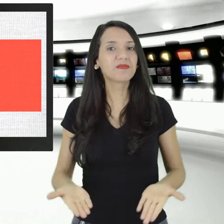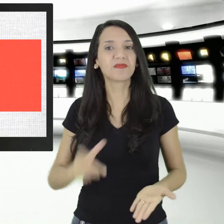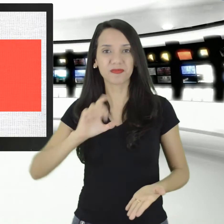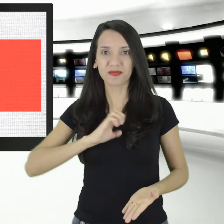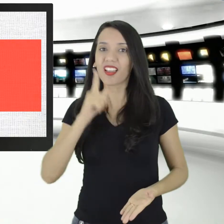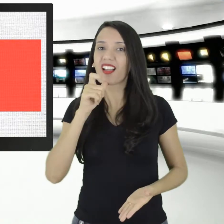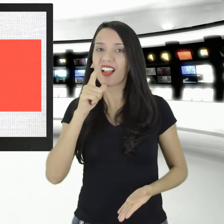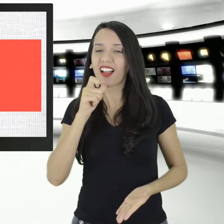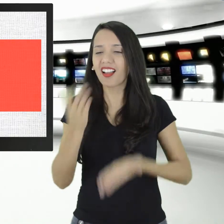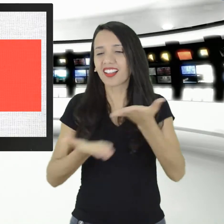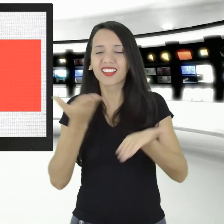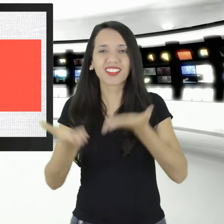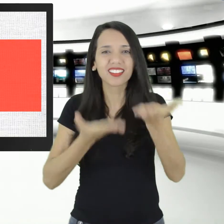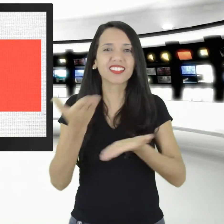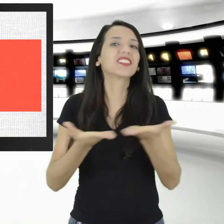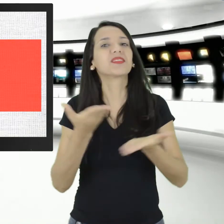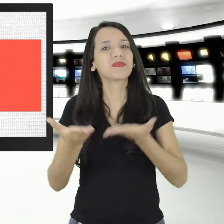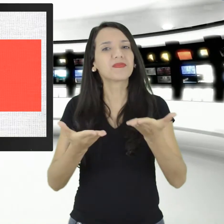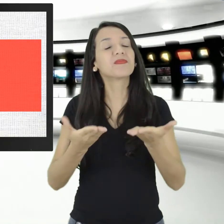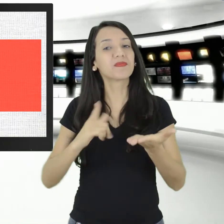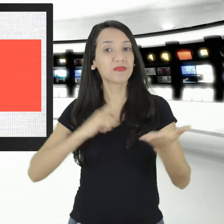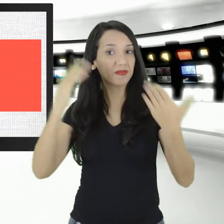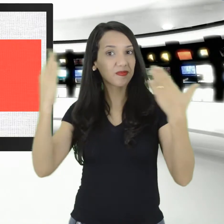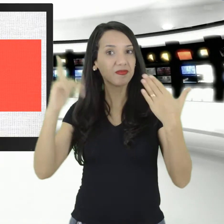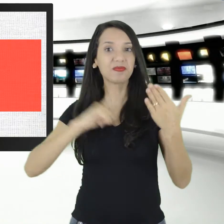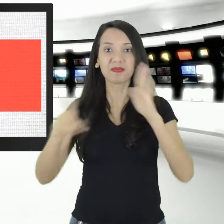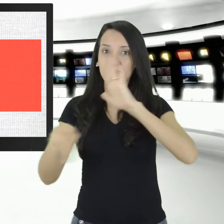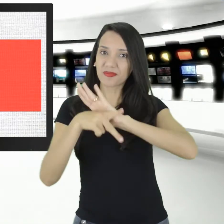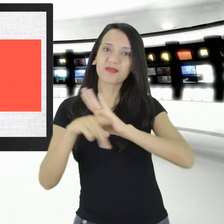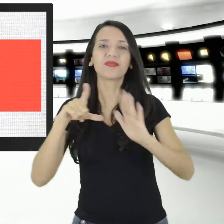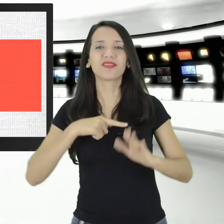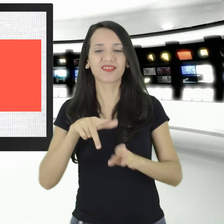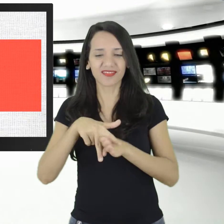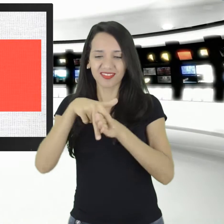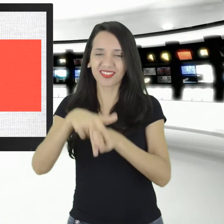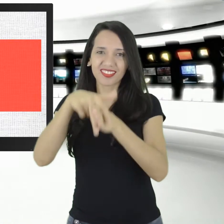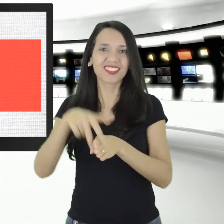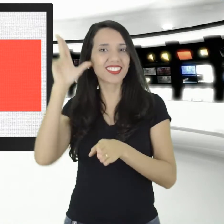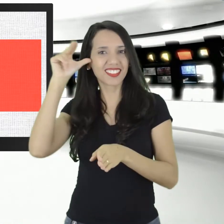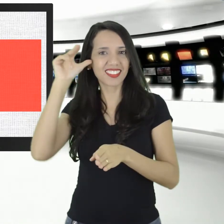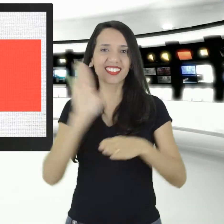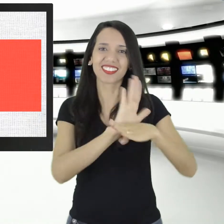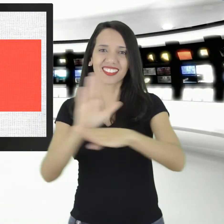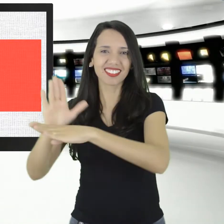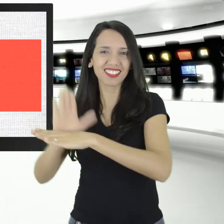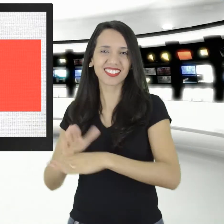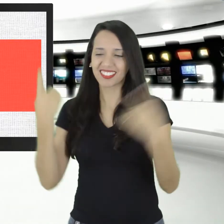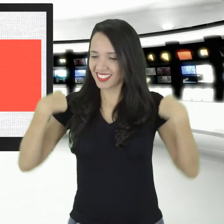na ecoterapia por exemplo cavalos compõem um método terapêutico para ganhos motores e sociais